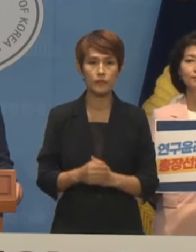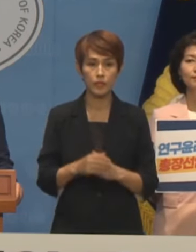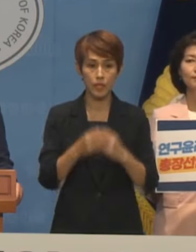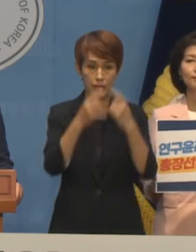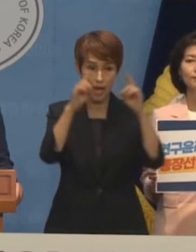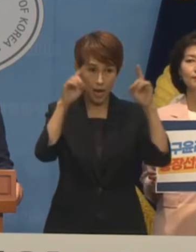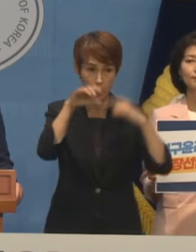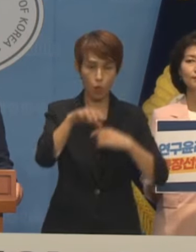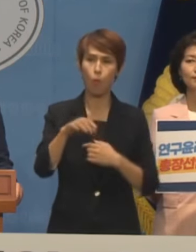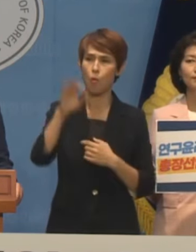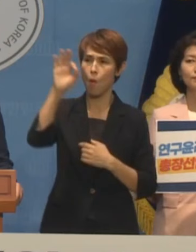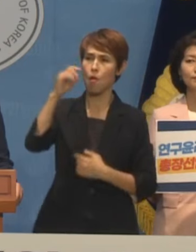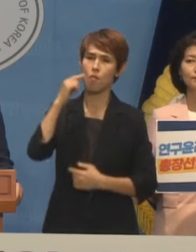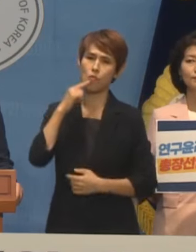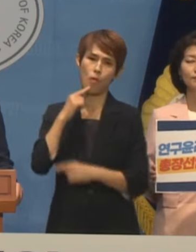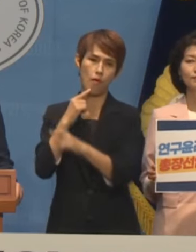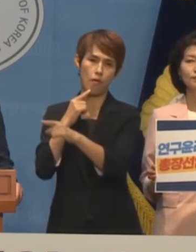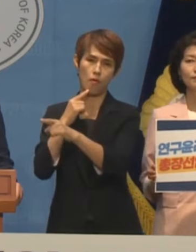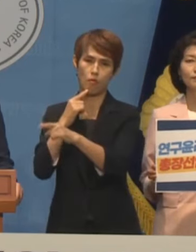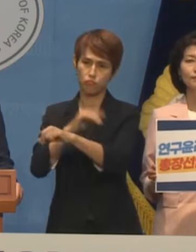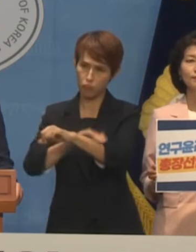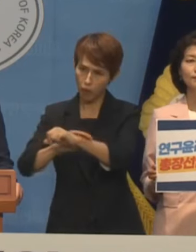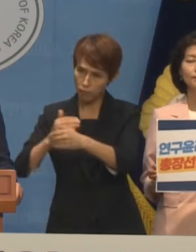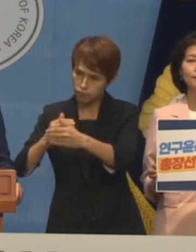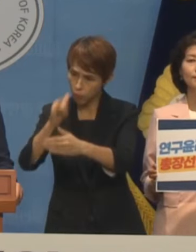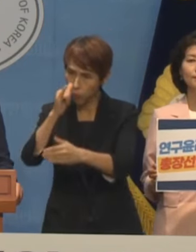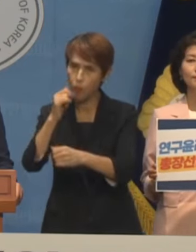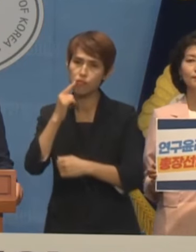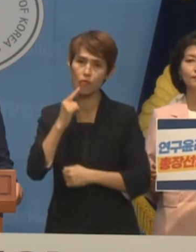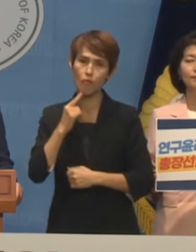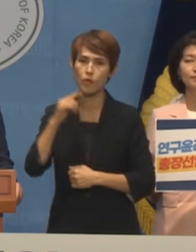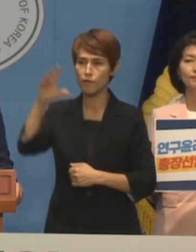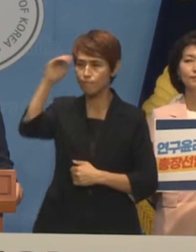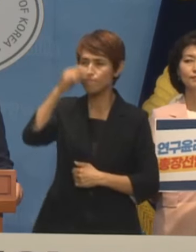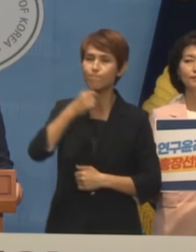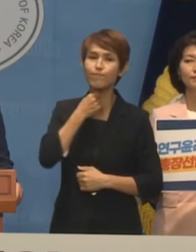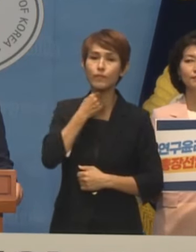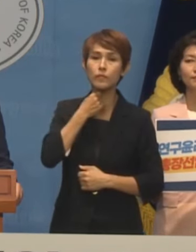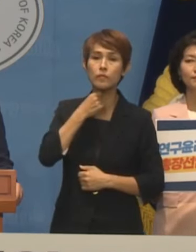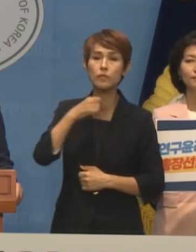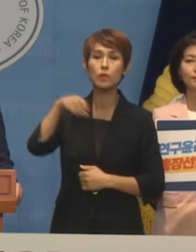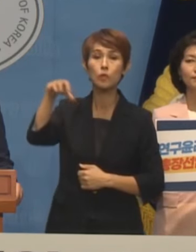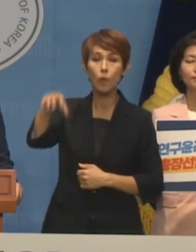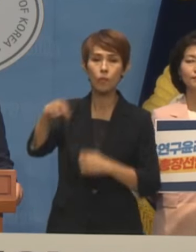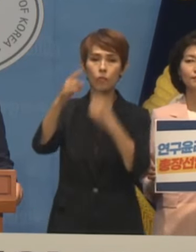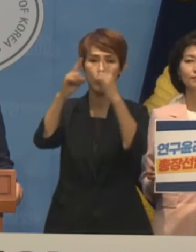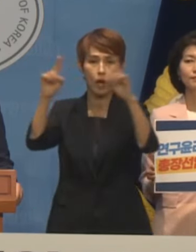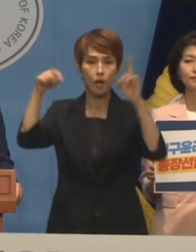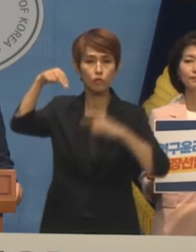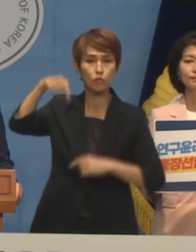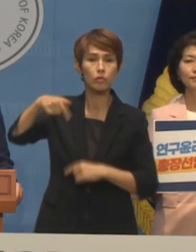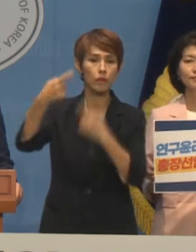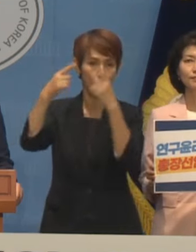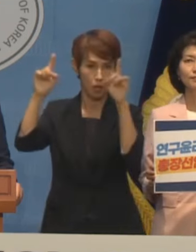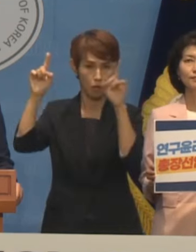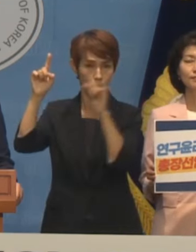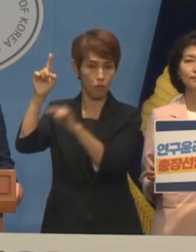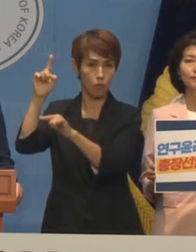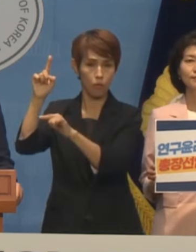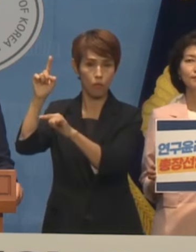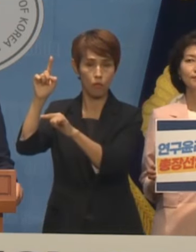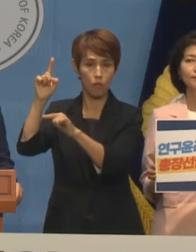사립대학에서 매우 부러워하고 그리고 본받고 싶은 그런 거버넌스를 가지고 있는 대학입니다. 그런